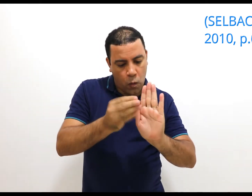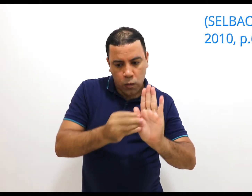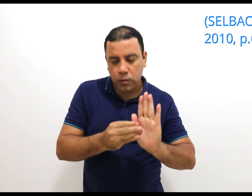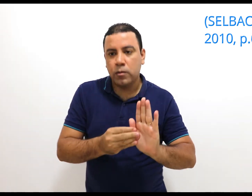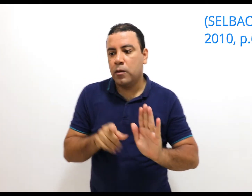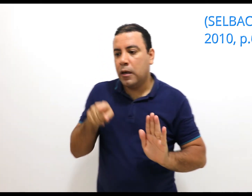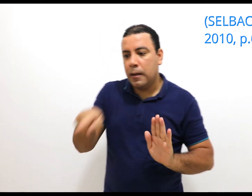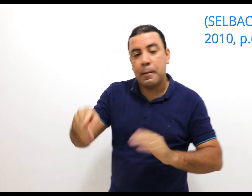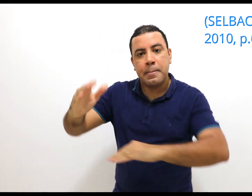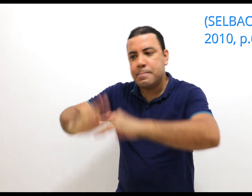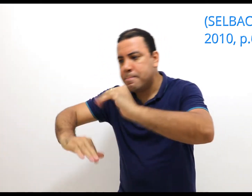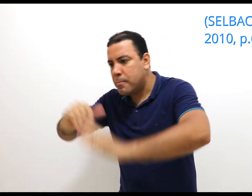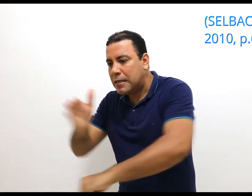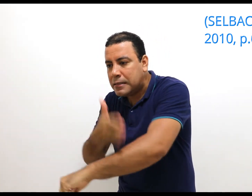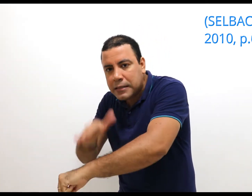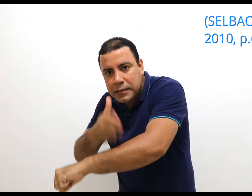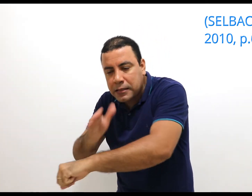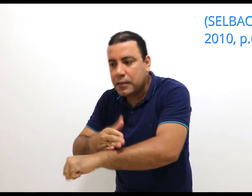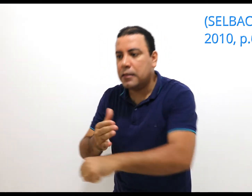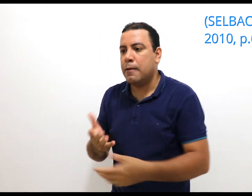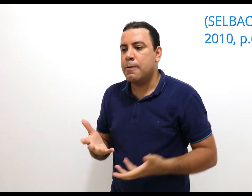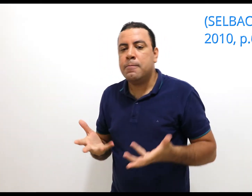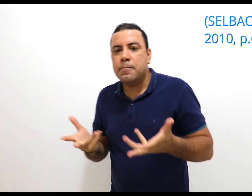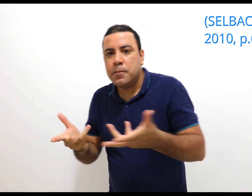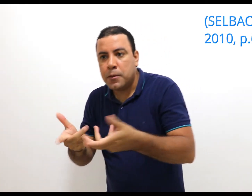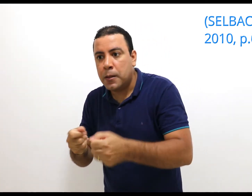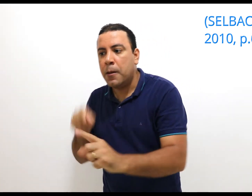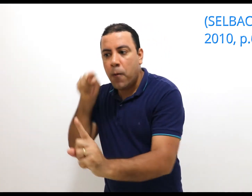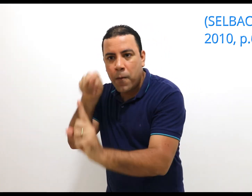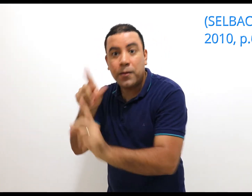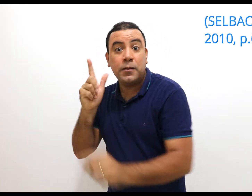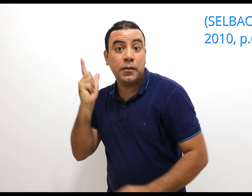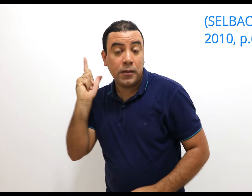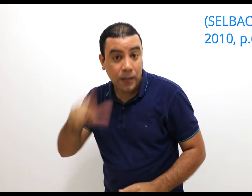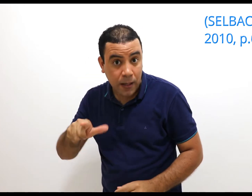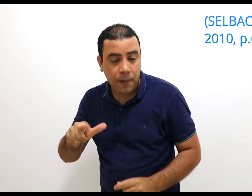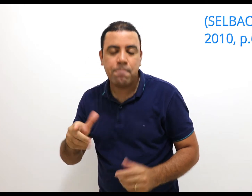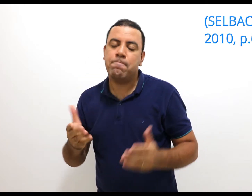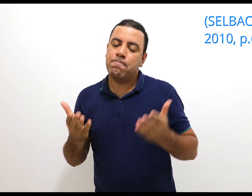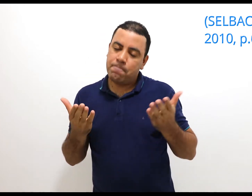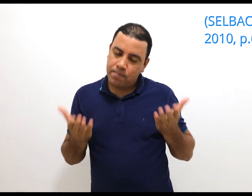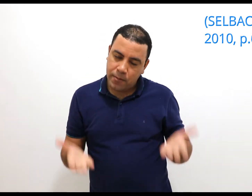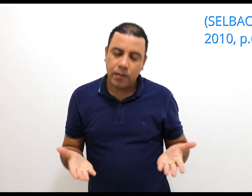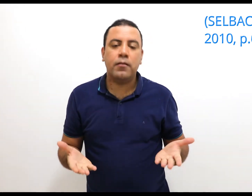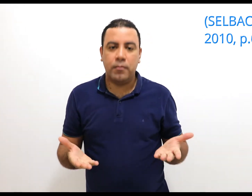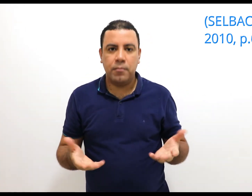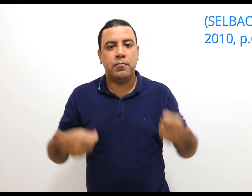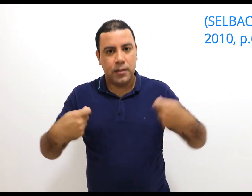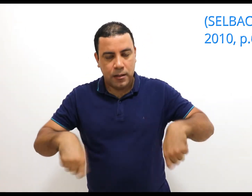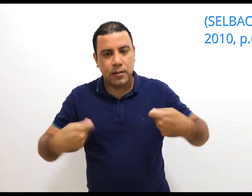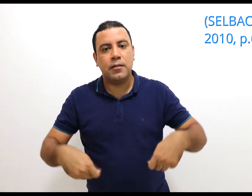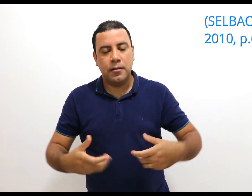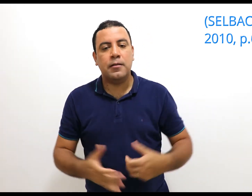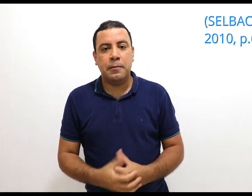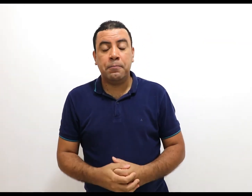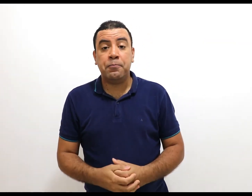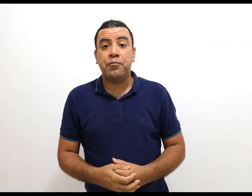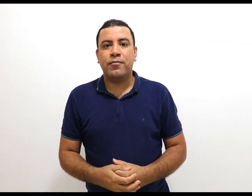nacionais, detalham esses conteúdos para cada uma das práticas necessárias à conquista dos